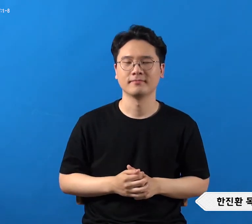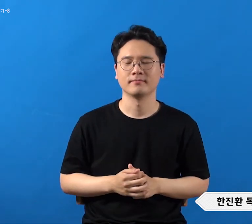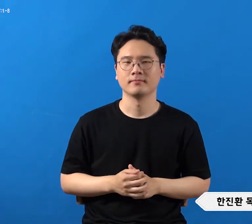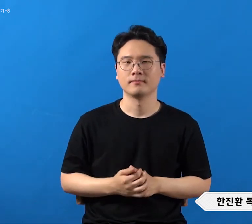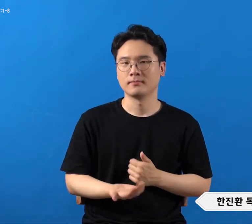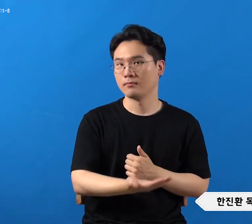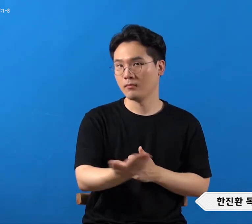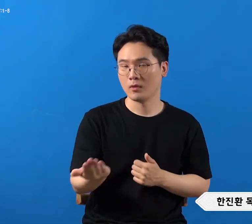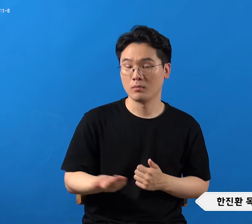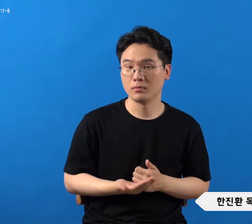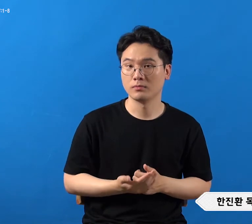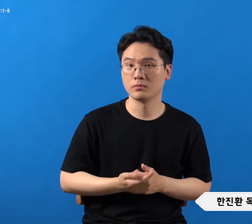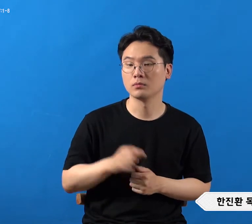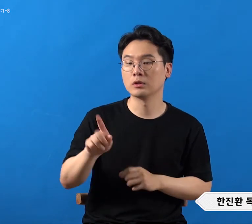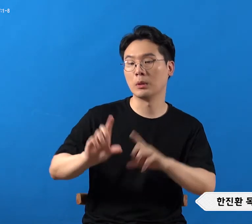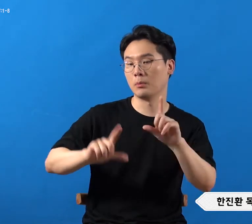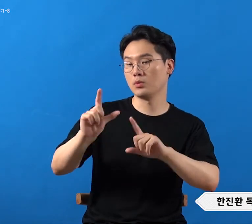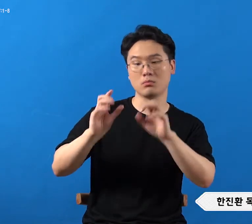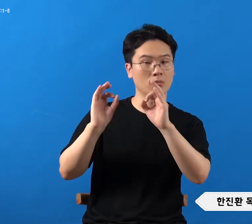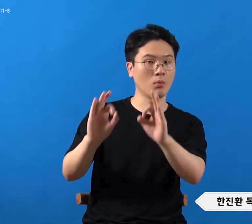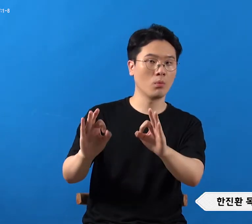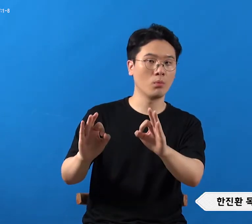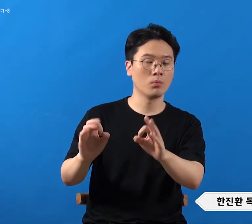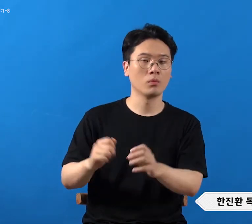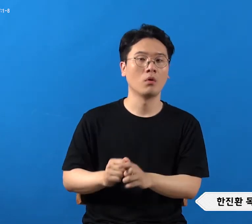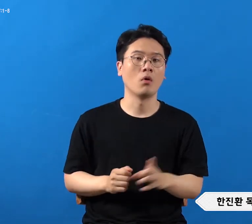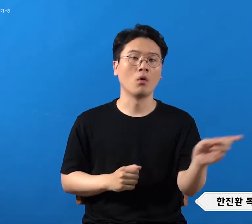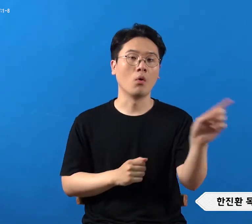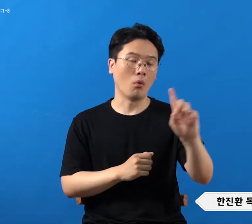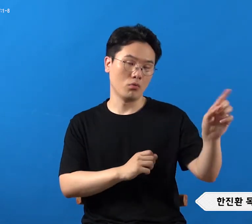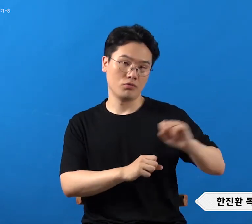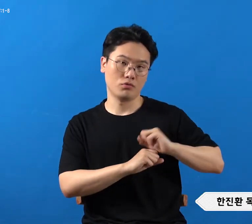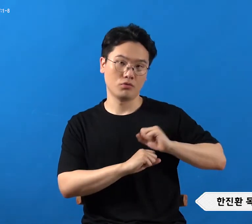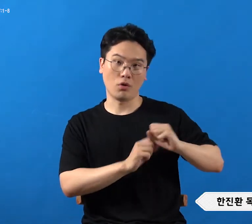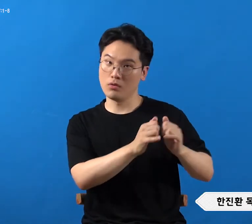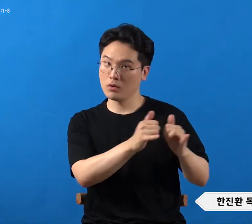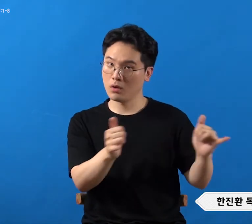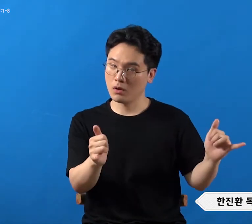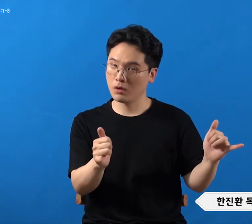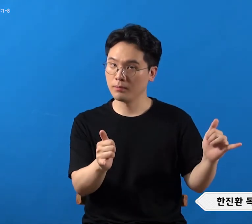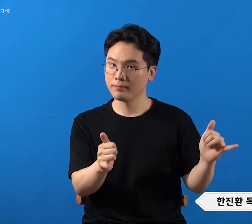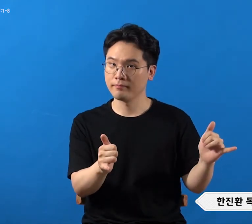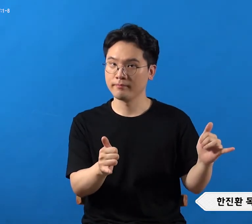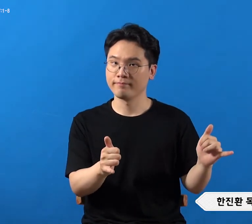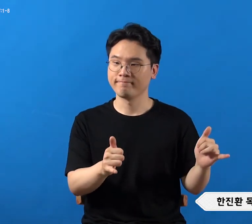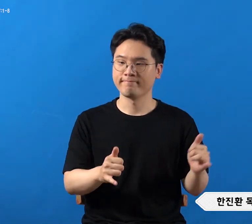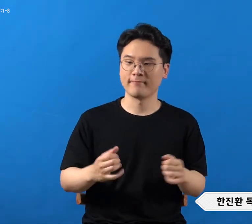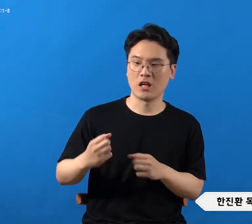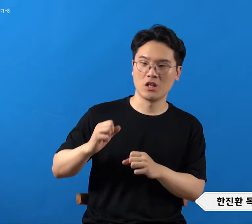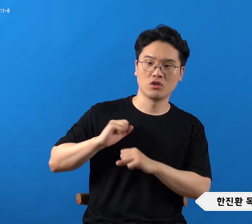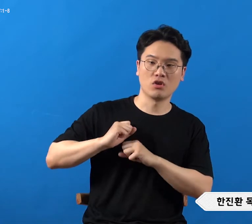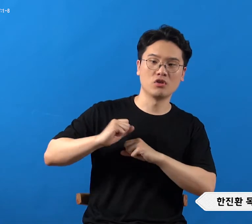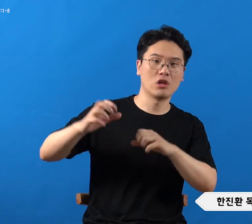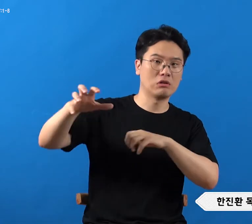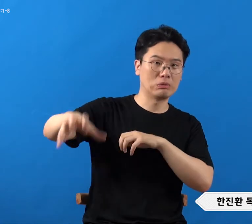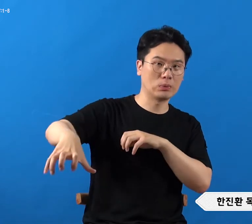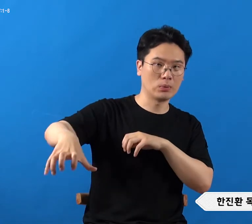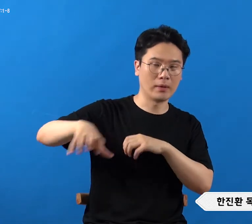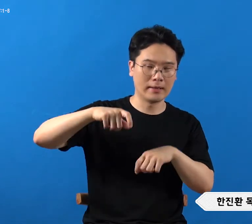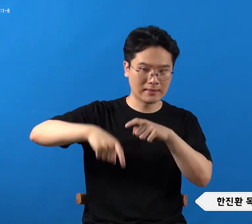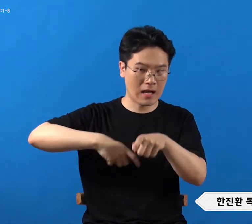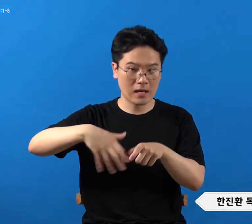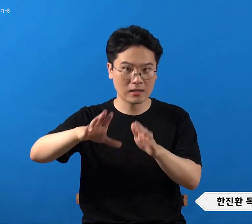여러분 그것도 보십시오. 어느 전사에 전쟁터로 나아가면서 칼과 방패